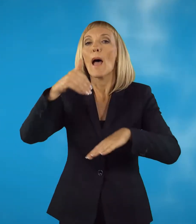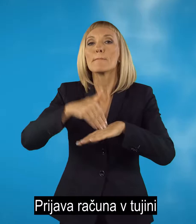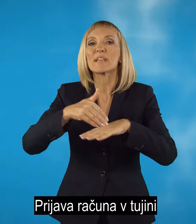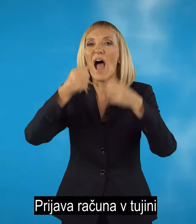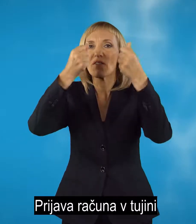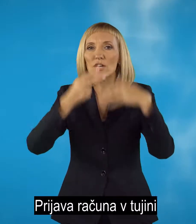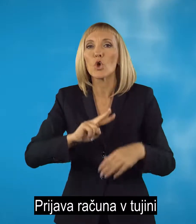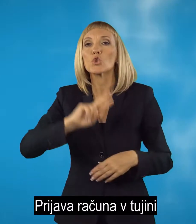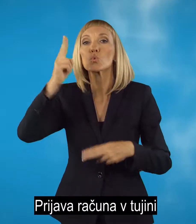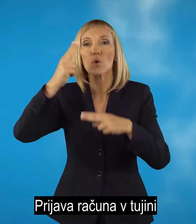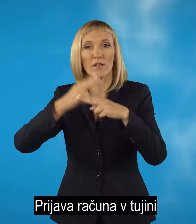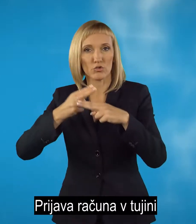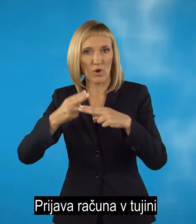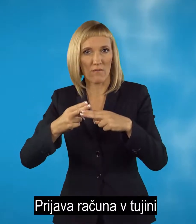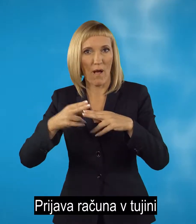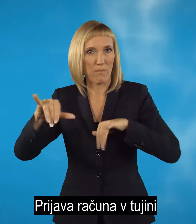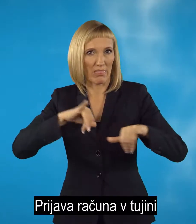Prijava računa v tujini.